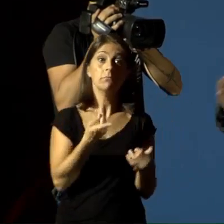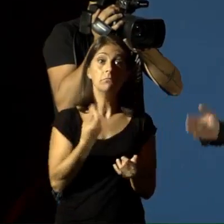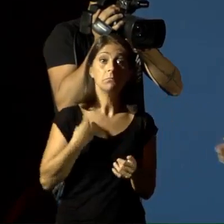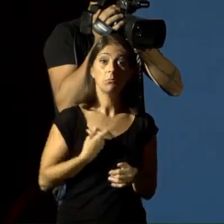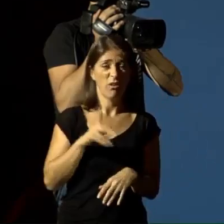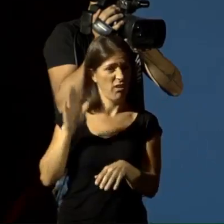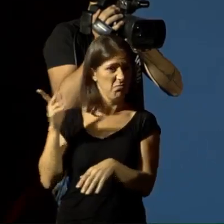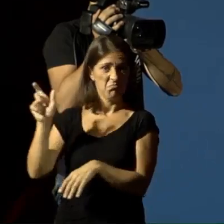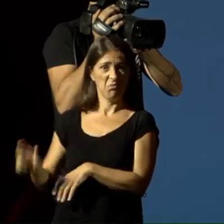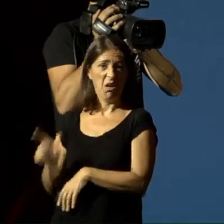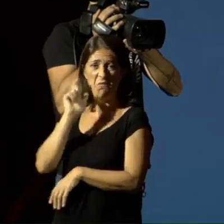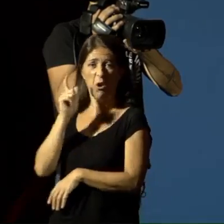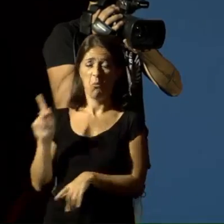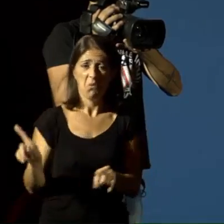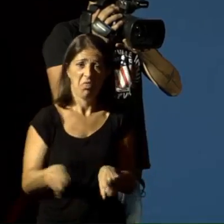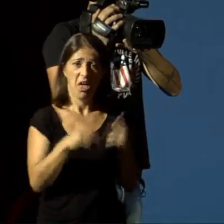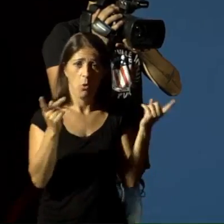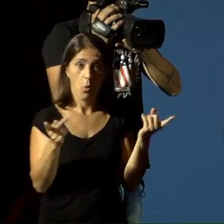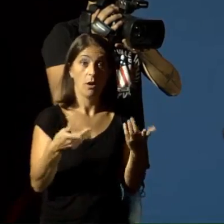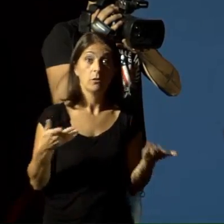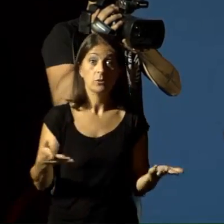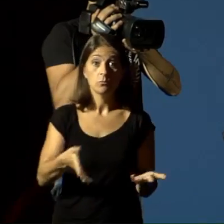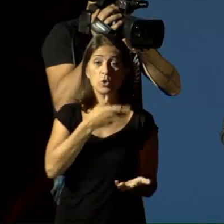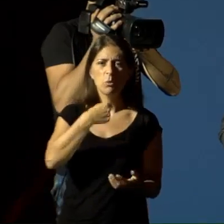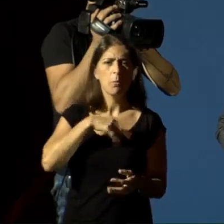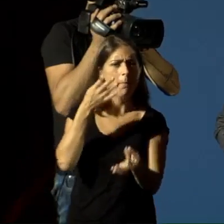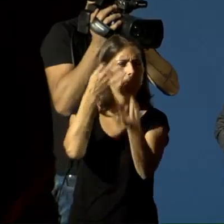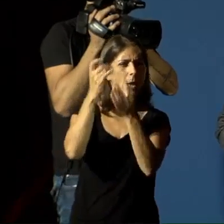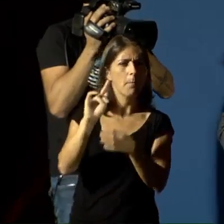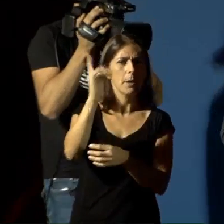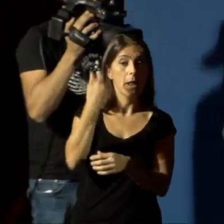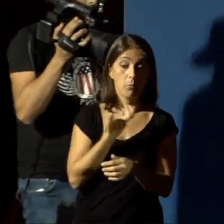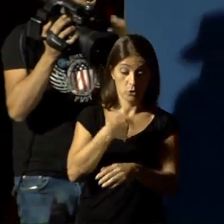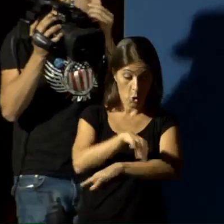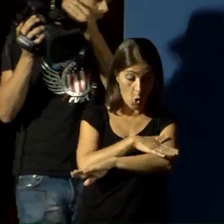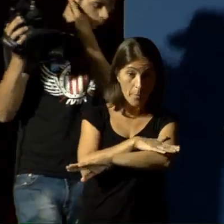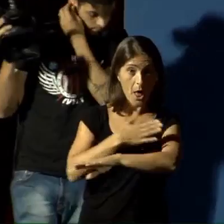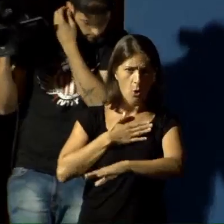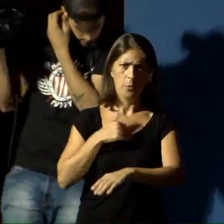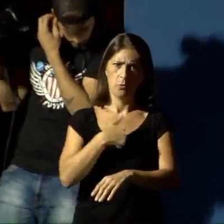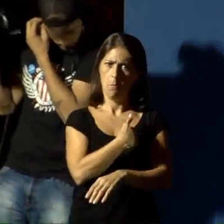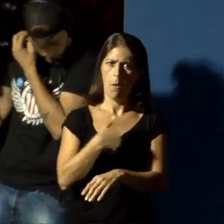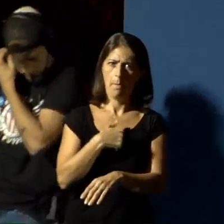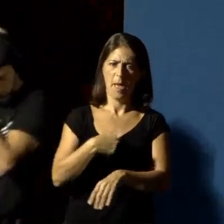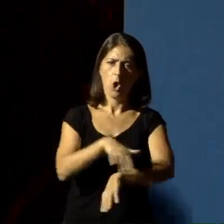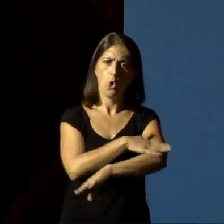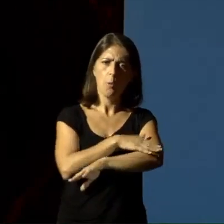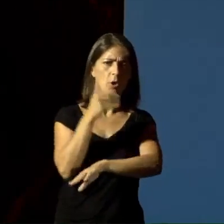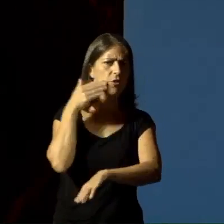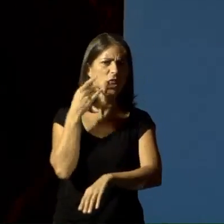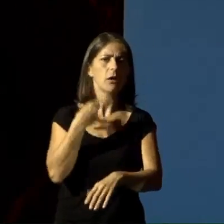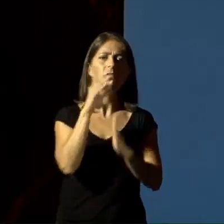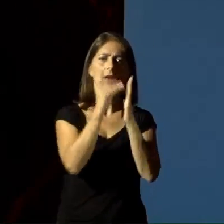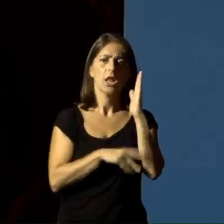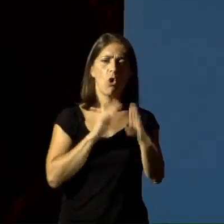sen que a Feijóo lle importe. Por iso, a nosa primeira medida que adoptaremos como goberno galego, como goberno da dignidade, será un